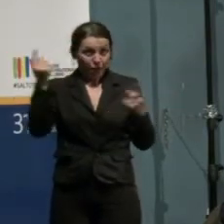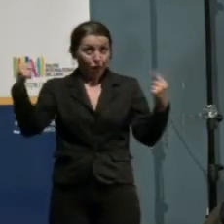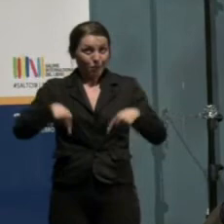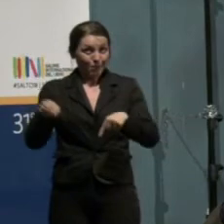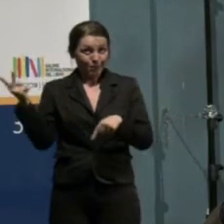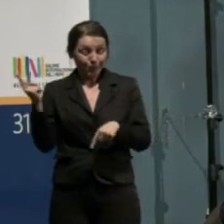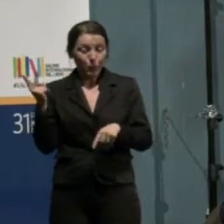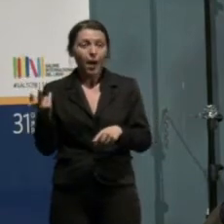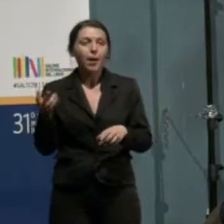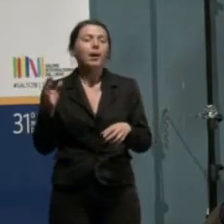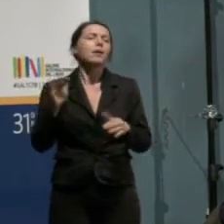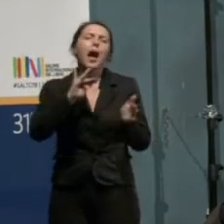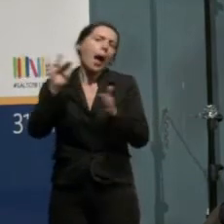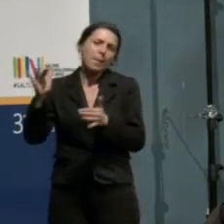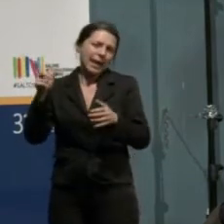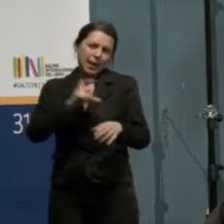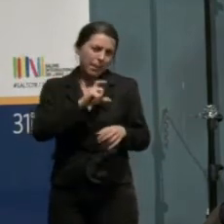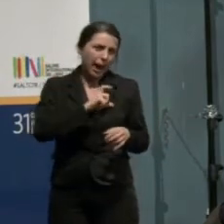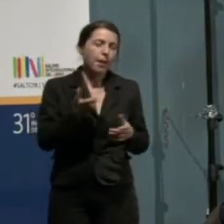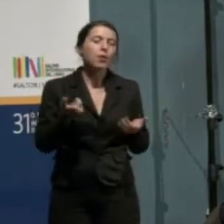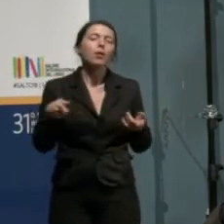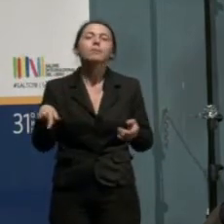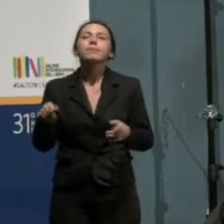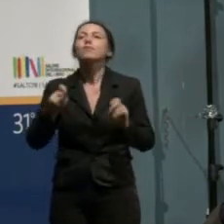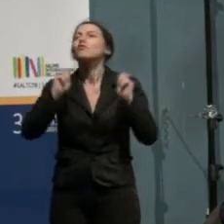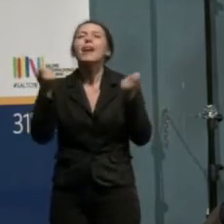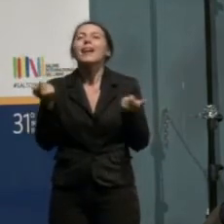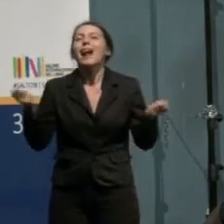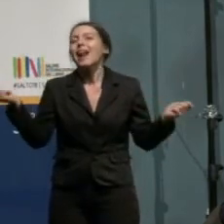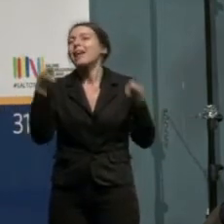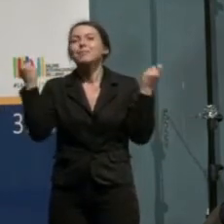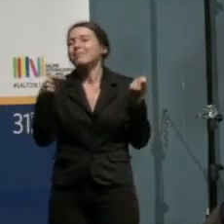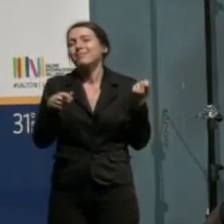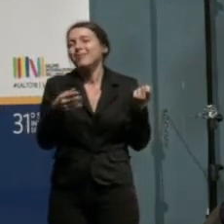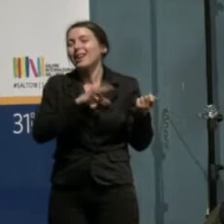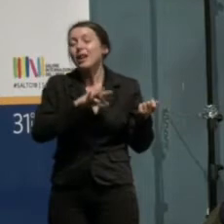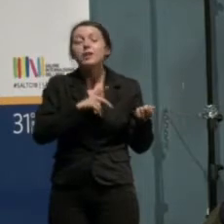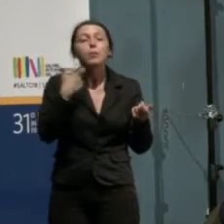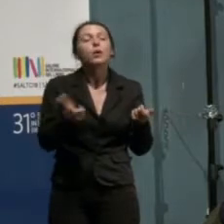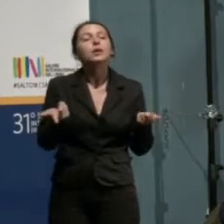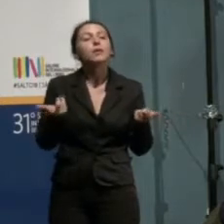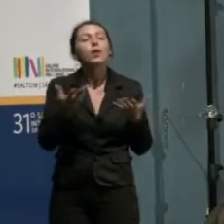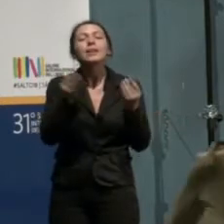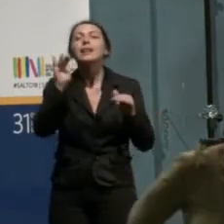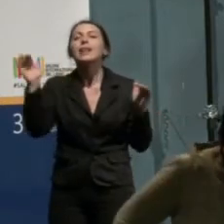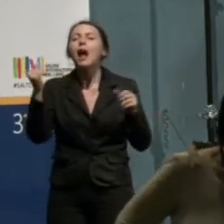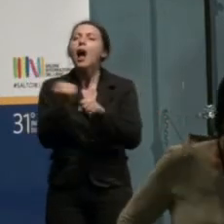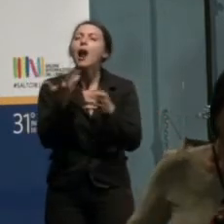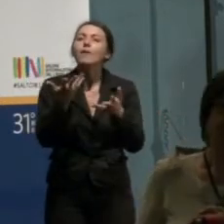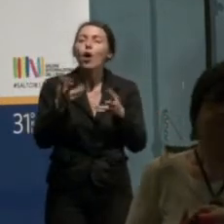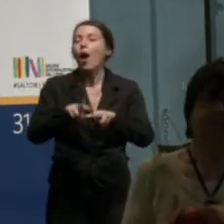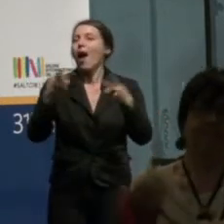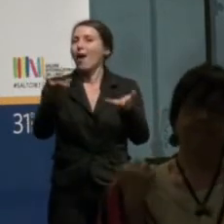appunto al di là dell'occasione del premio una manifestazione interessante perché ci fa vedere come lavorano tanti ragazzi dicevo che